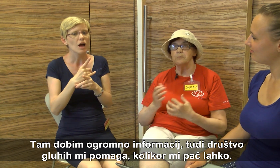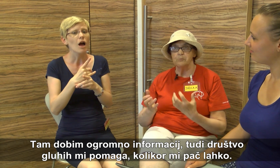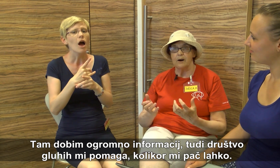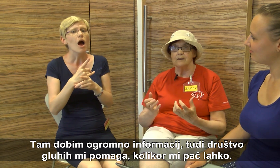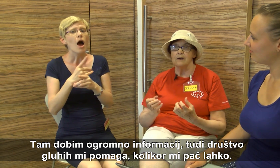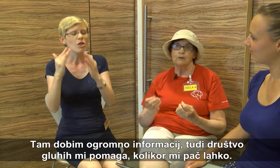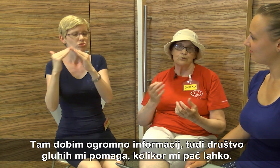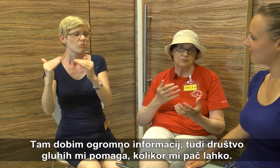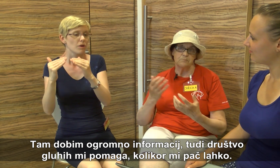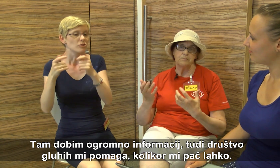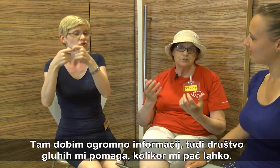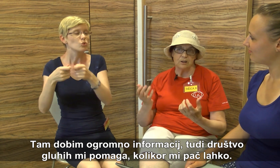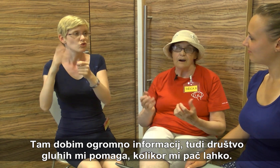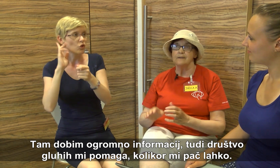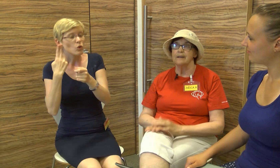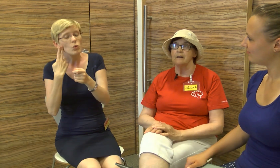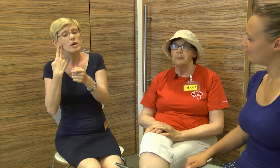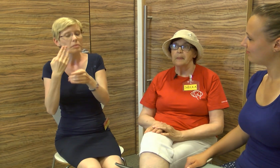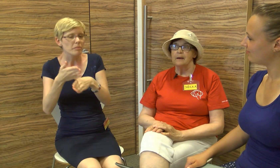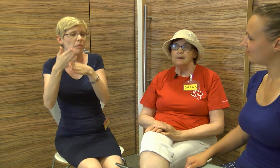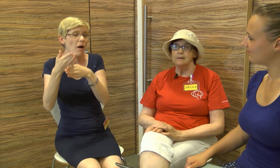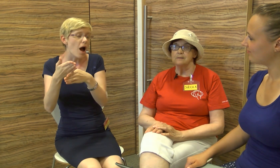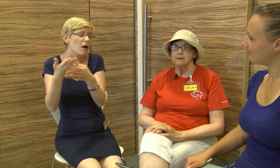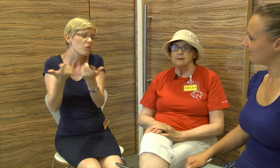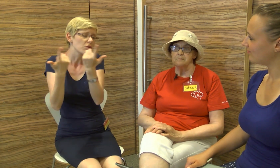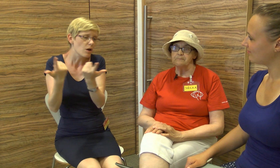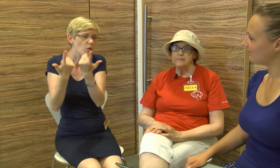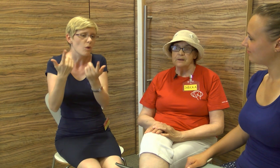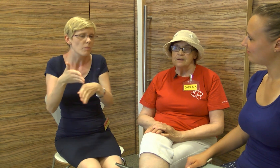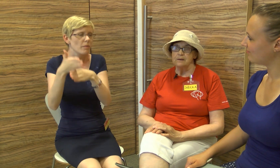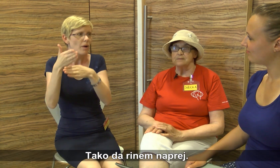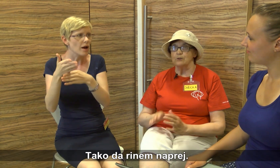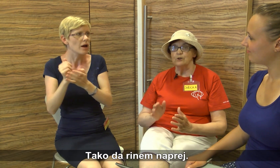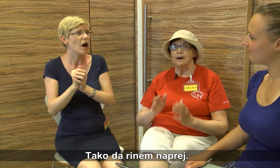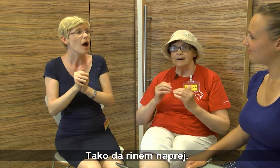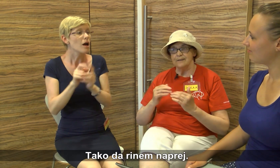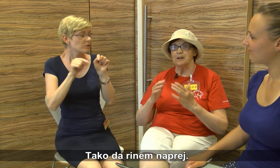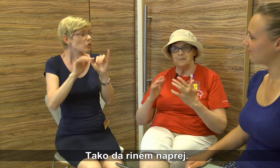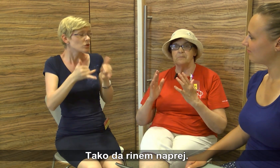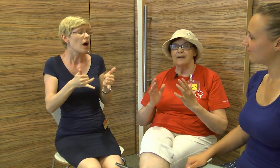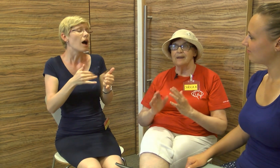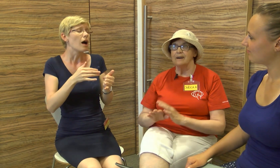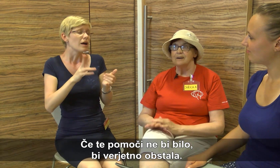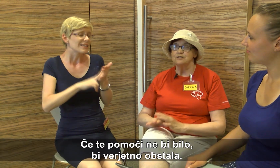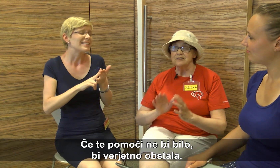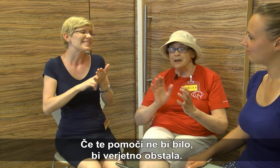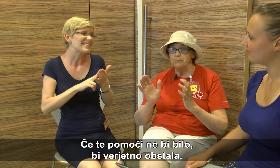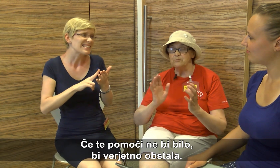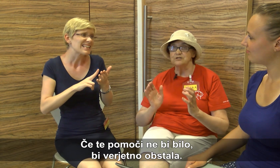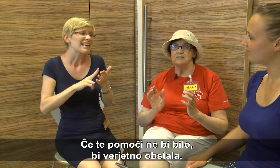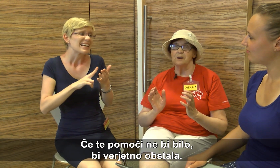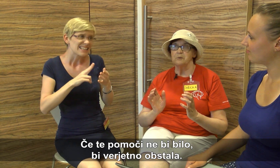gluhih mi pomaga, kolikor mi pač lahne. In tako da rinem naprej. Ne. Če